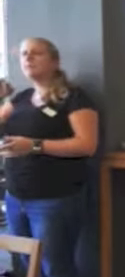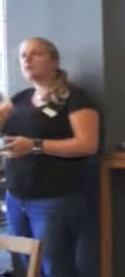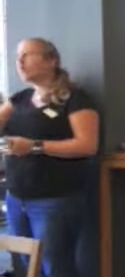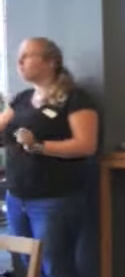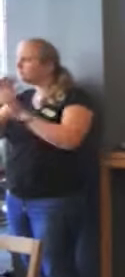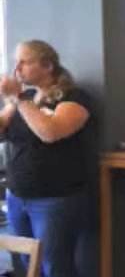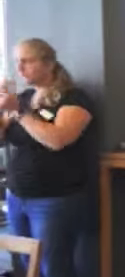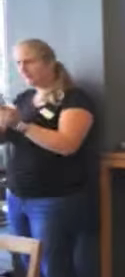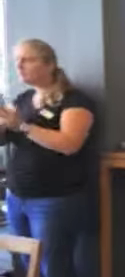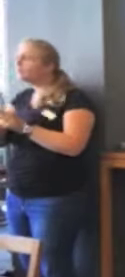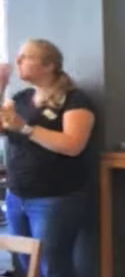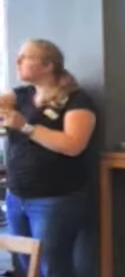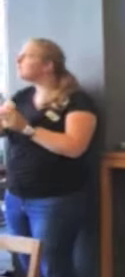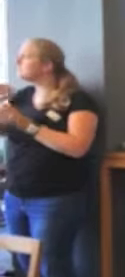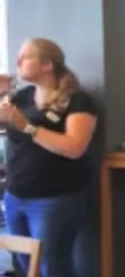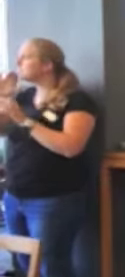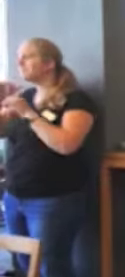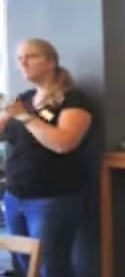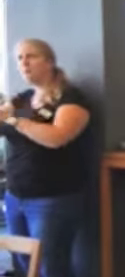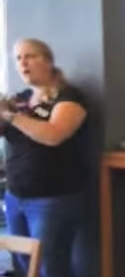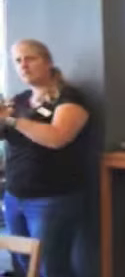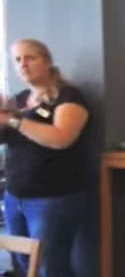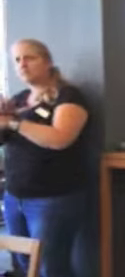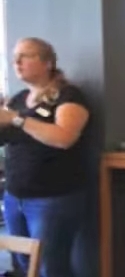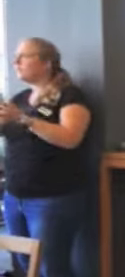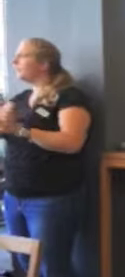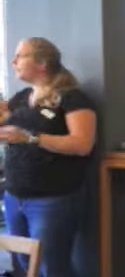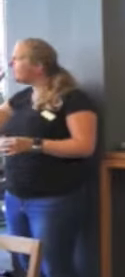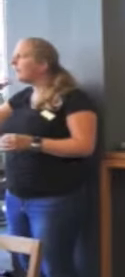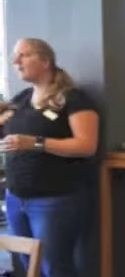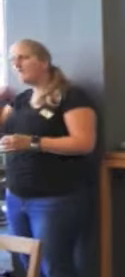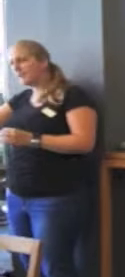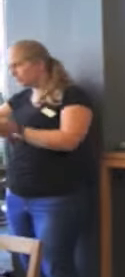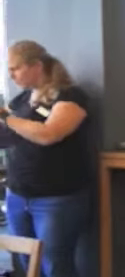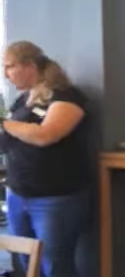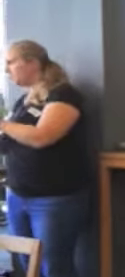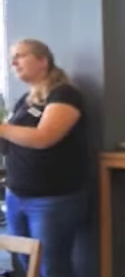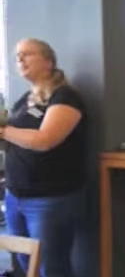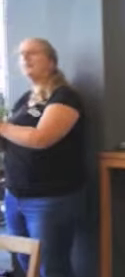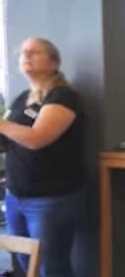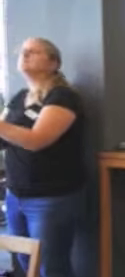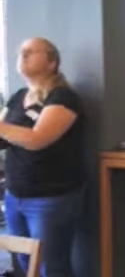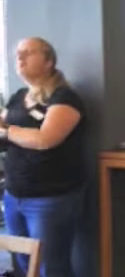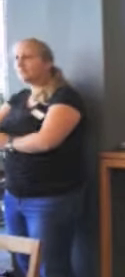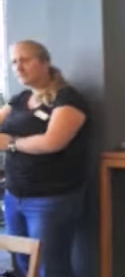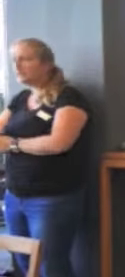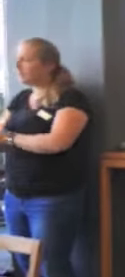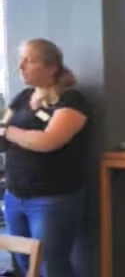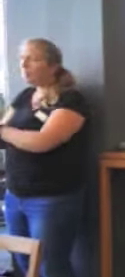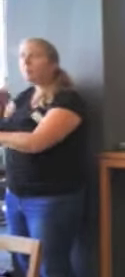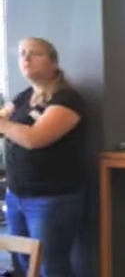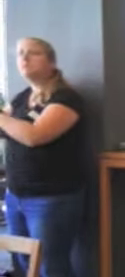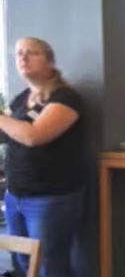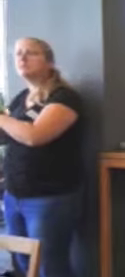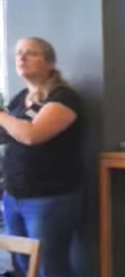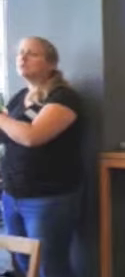den framtidsbransch. Hur kan man utnyttja det för att nå de som annars inte hänger med i de här satsningarna? Långtidsarbetslösa och